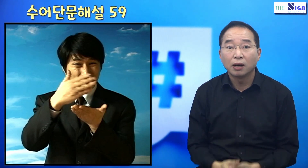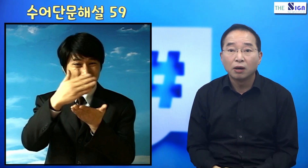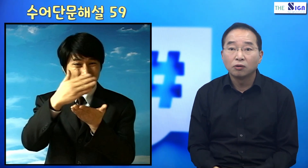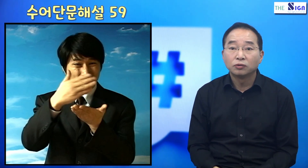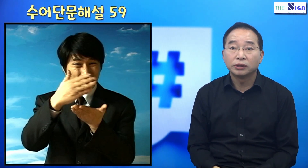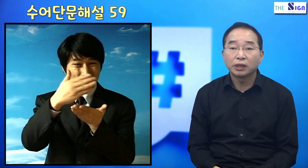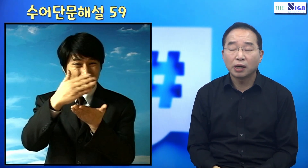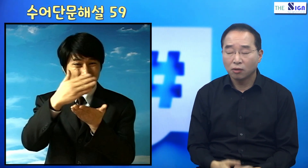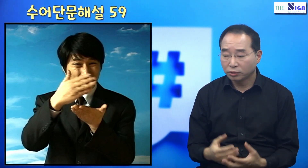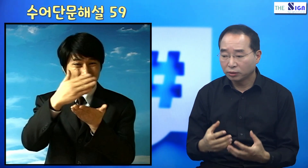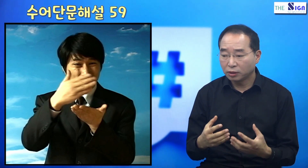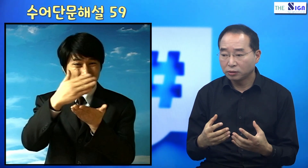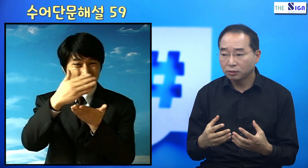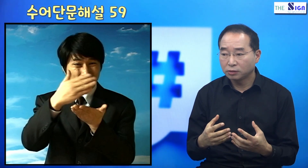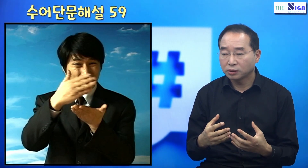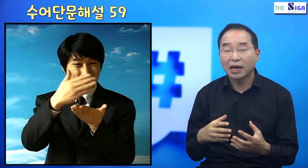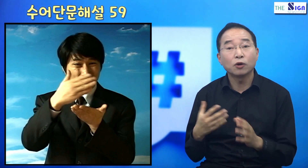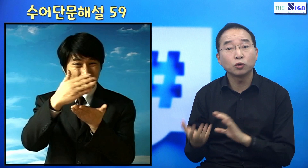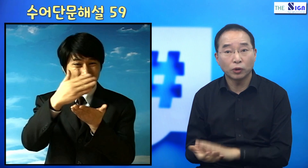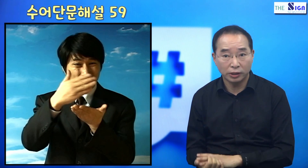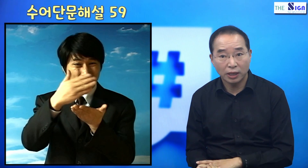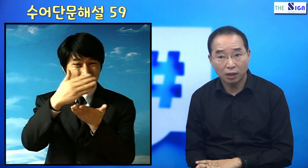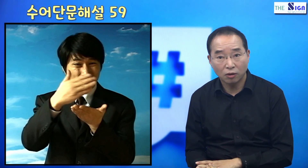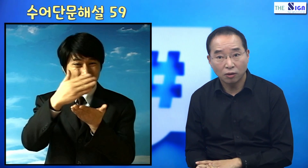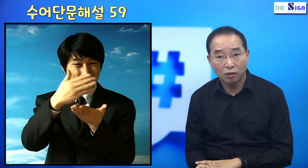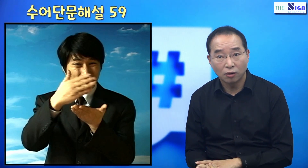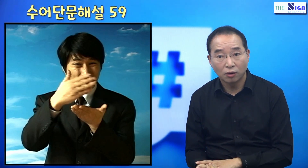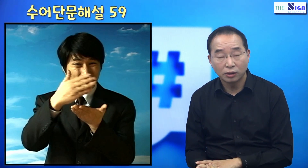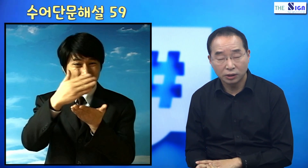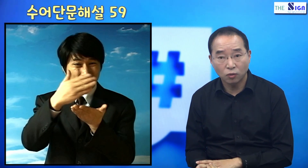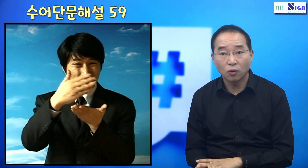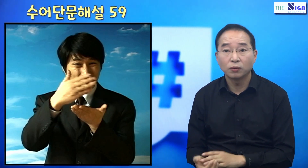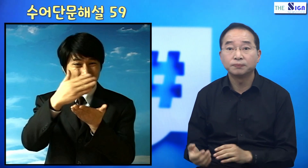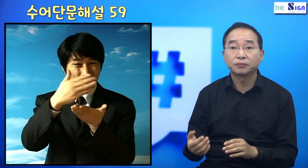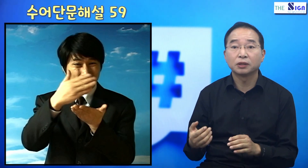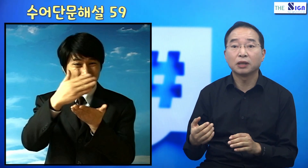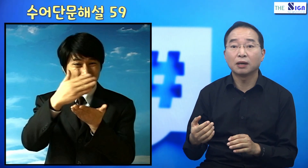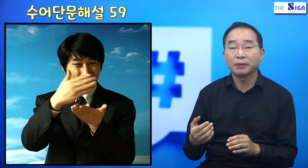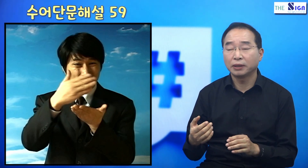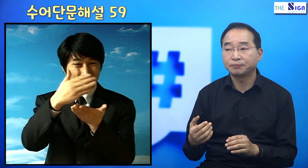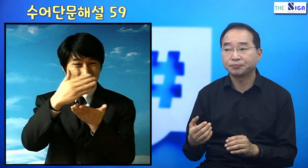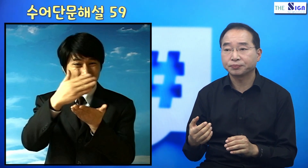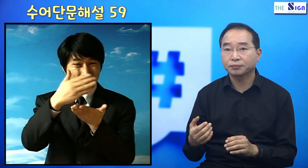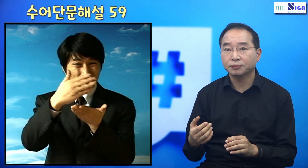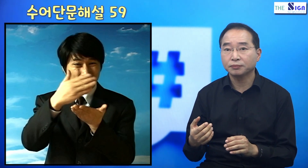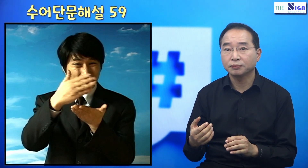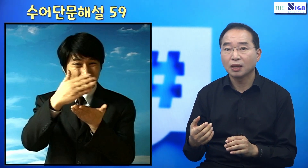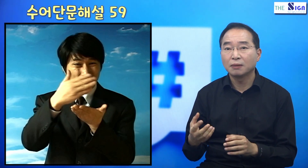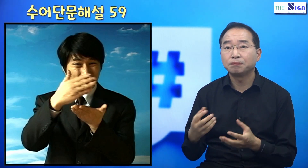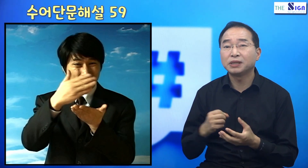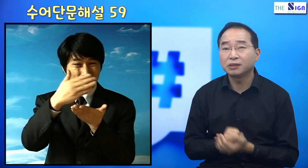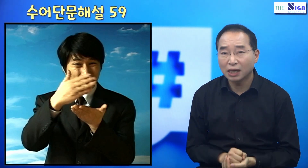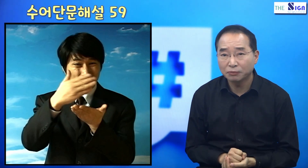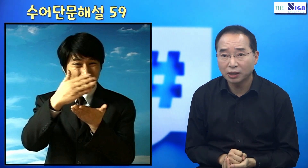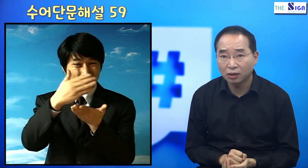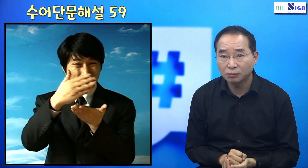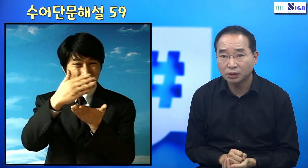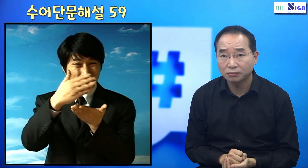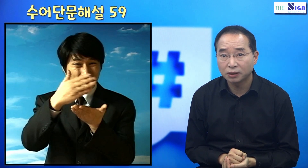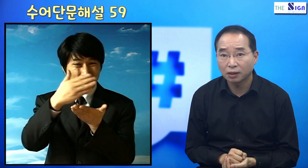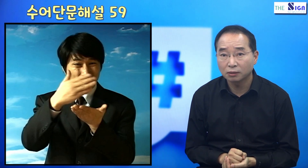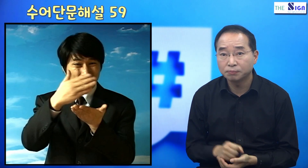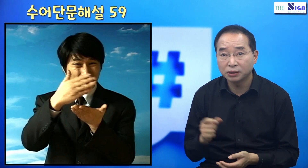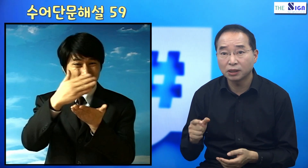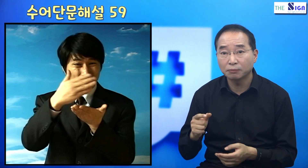자, 우리가 어떤 사용료에 대한 거 있고 그 다음에 빚을 갚는